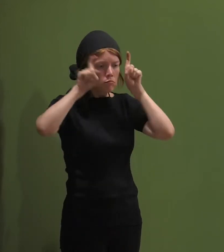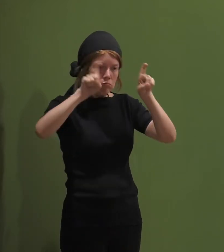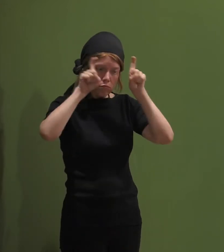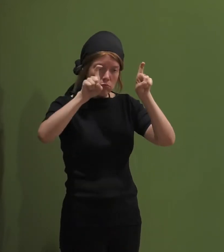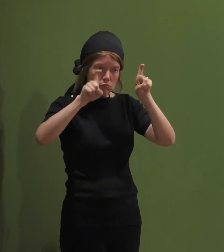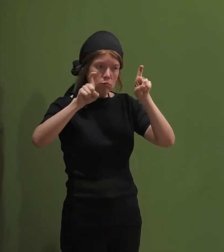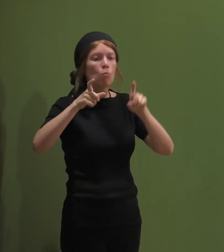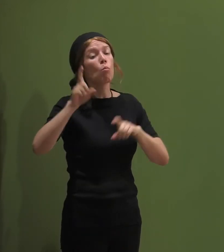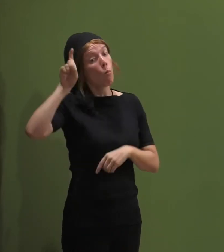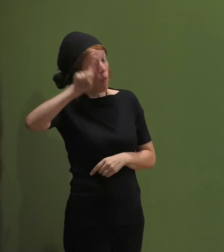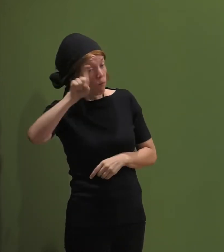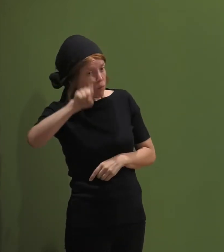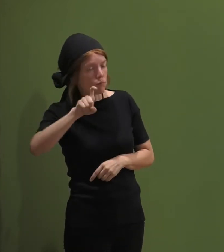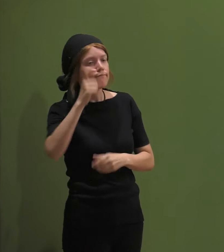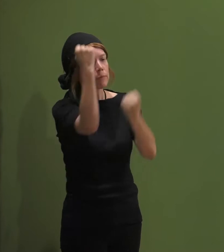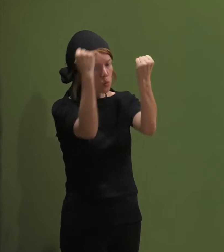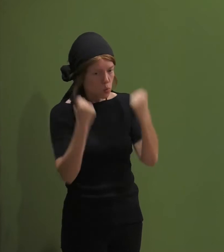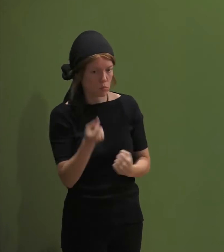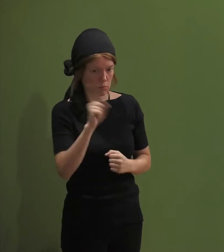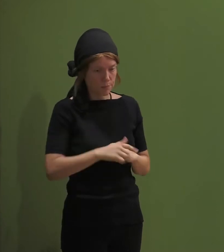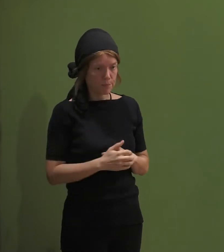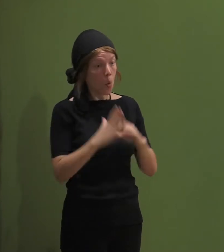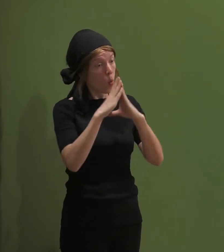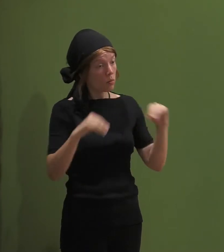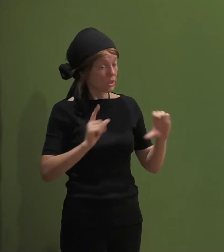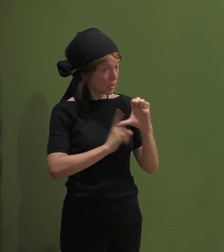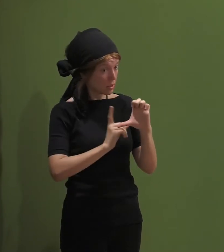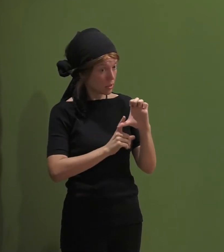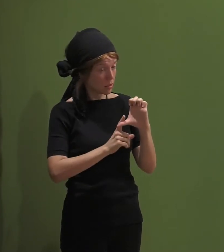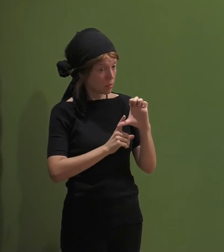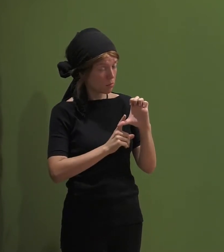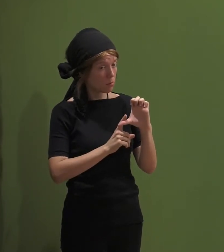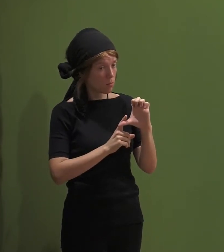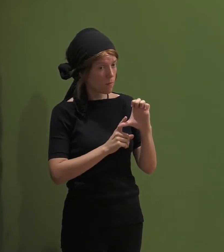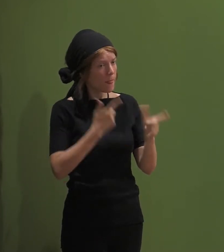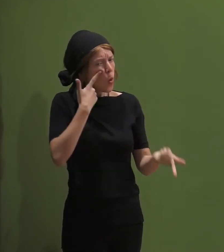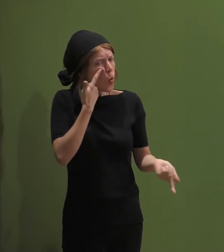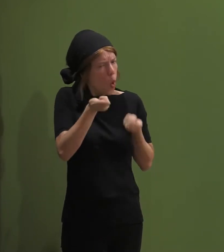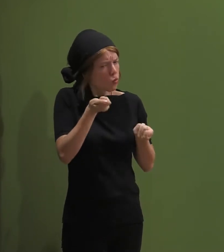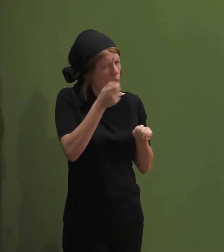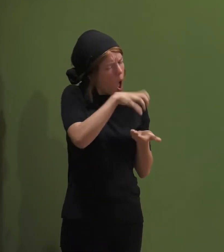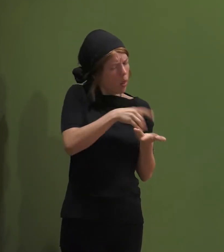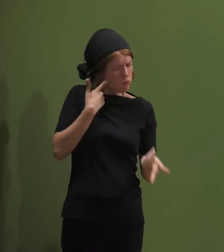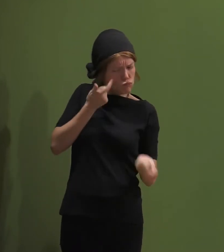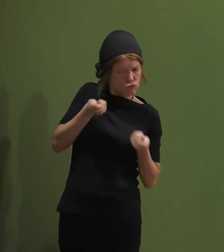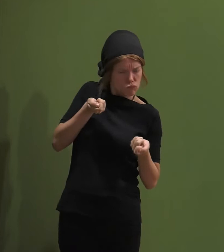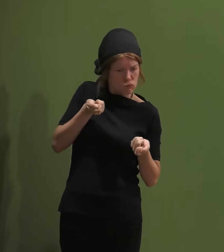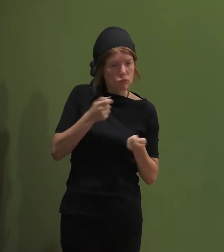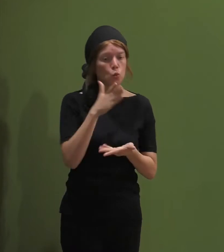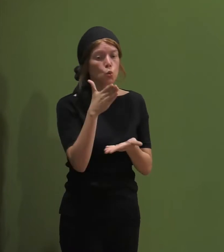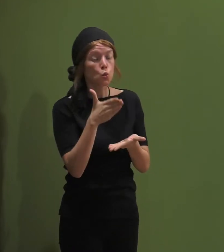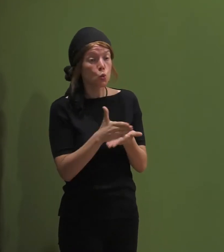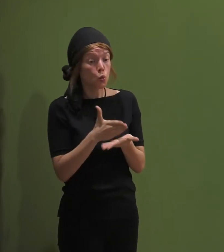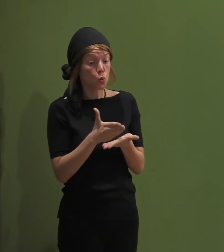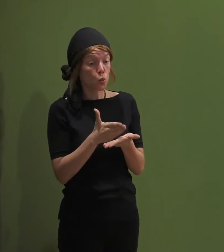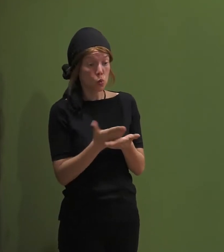enseñanzas, profesorado e instituciones. La Universidad de Extremadura está sometida al control de esta agencia nacional y en el curso que